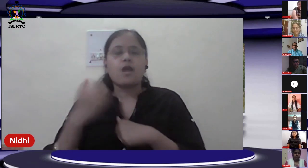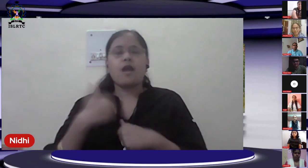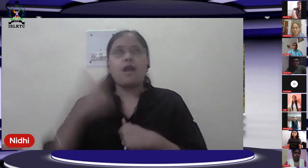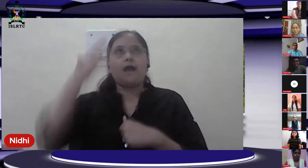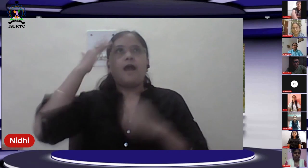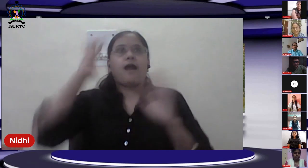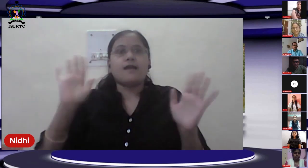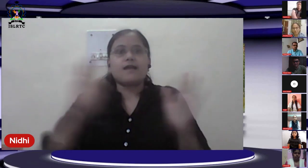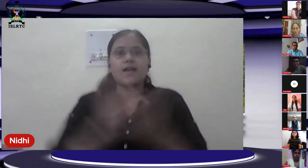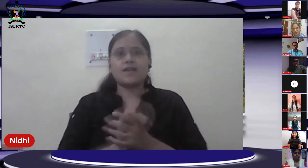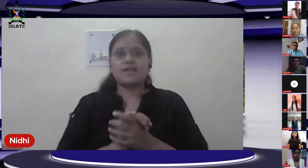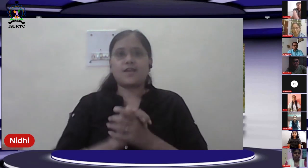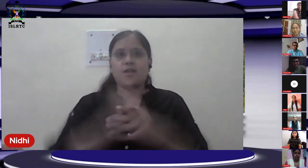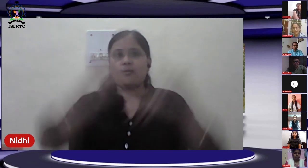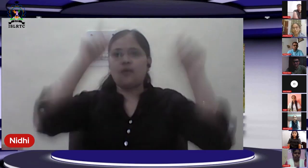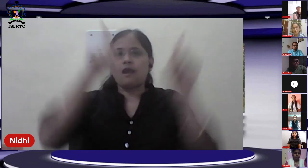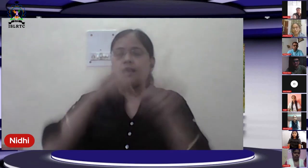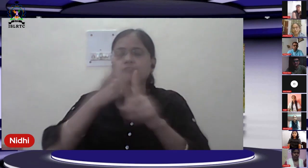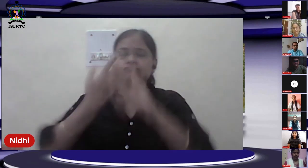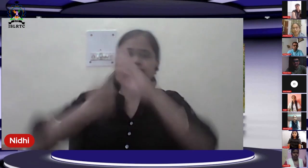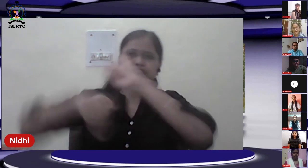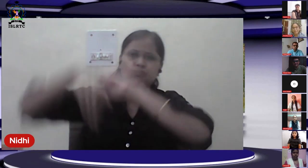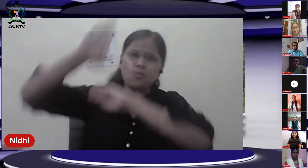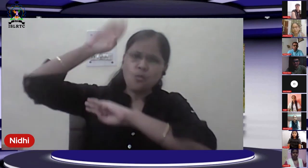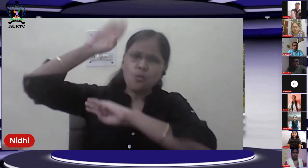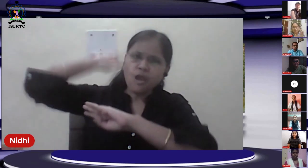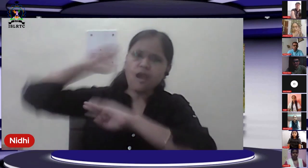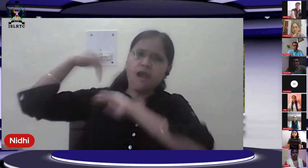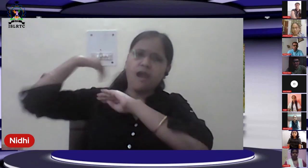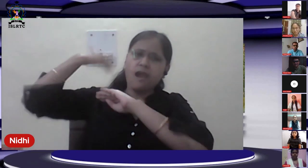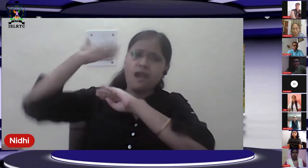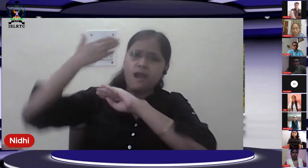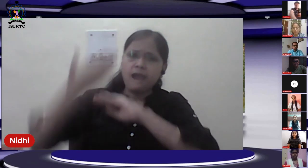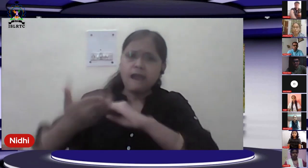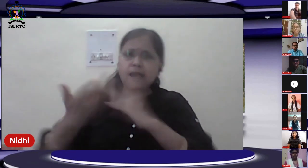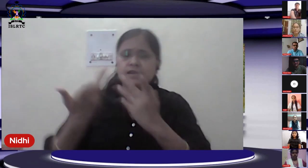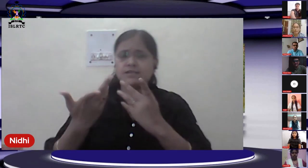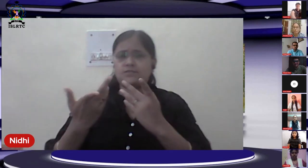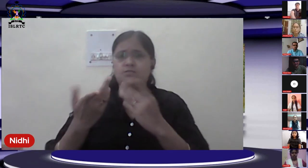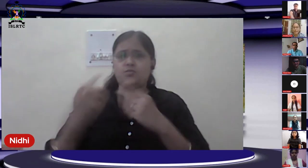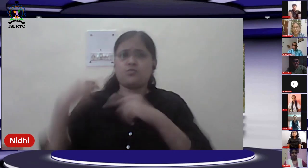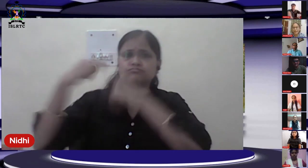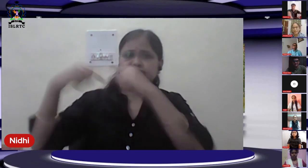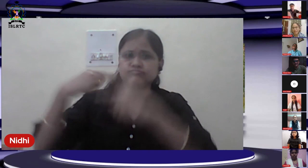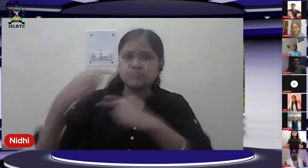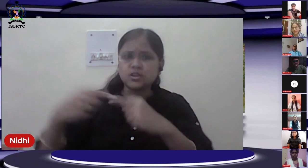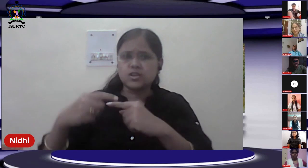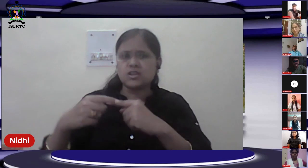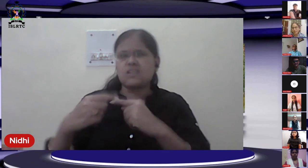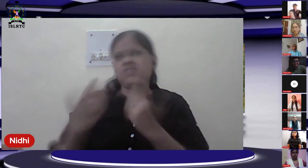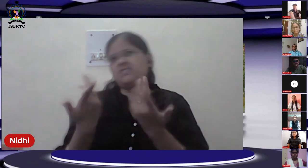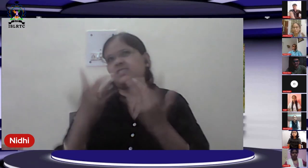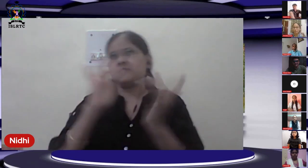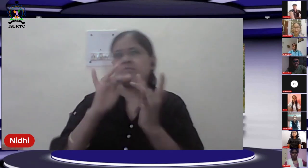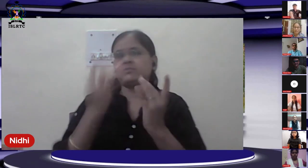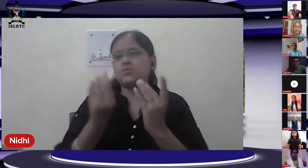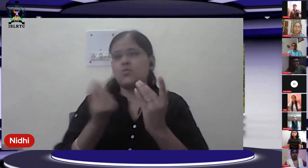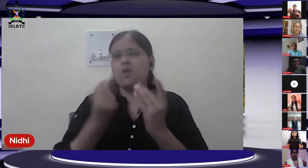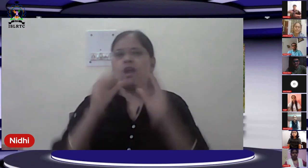प्राचीन सभ्यता से ये रहा है, बीच में थोड़ा सा लुप्त हो गया था, लुप्त नहीं कहना चाहिए हमें, मतलब थोड़ा सा योगा की